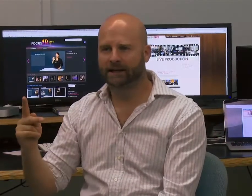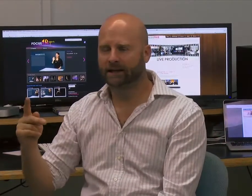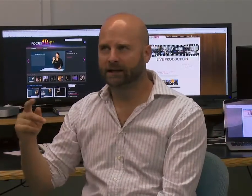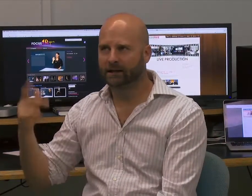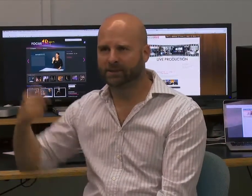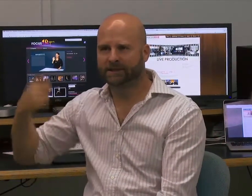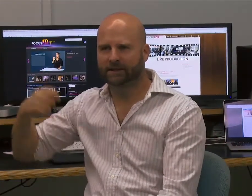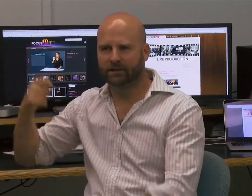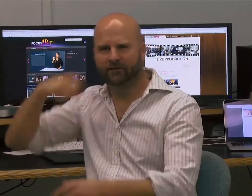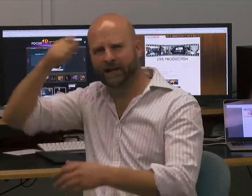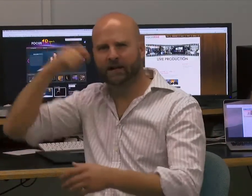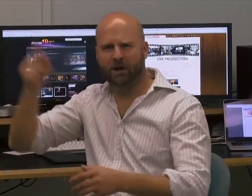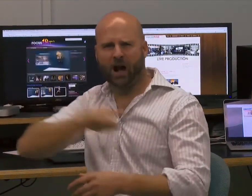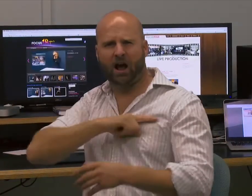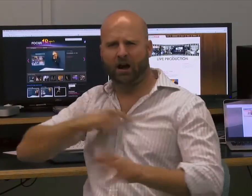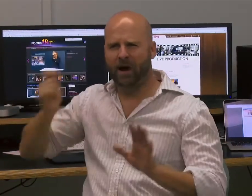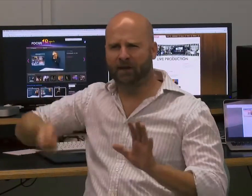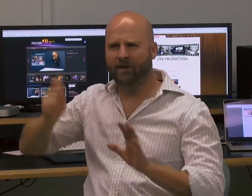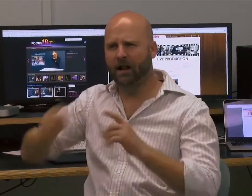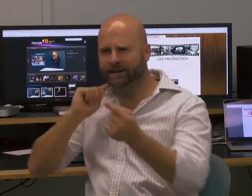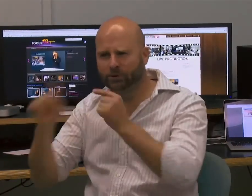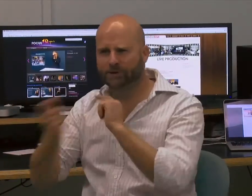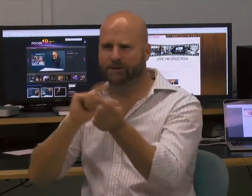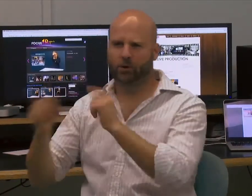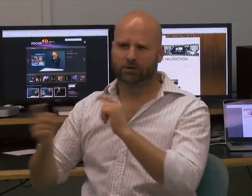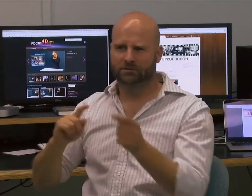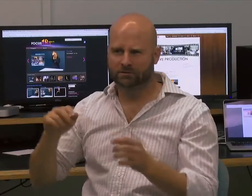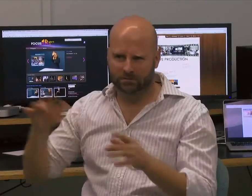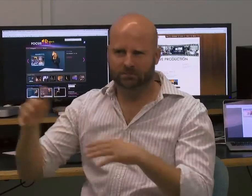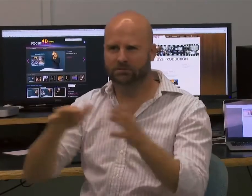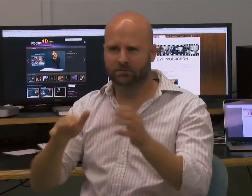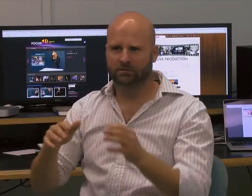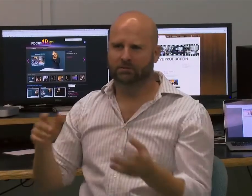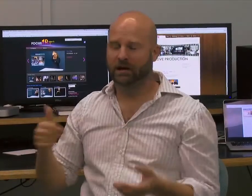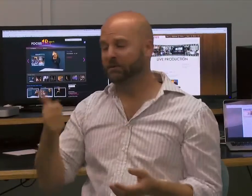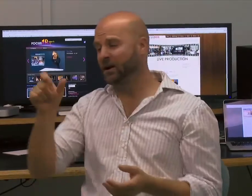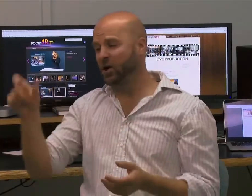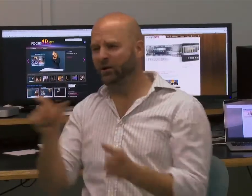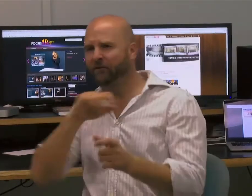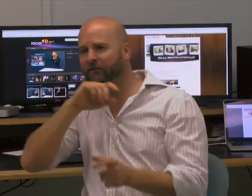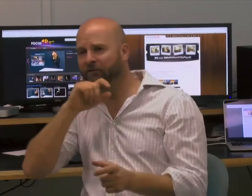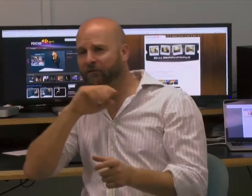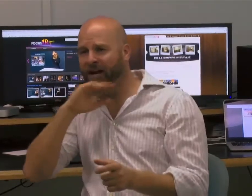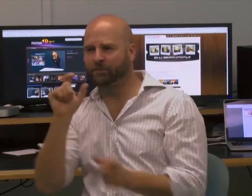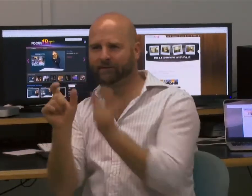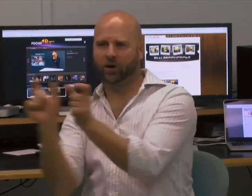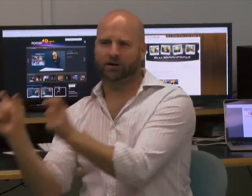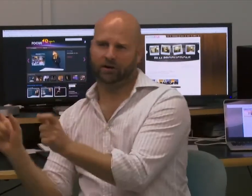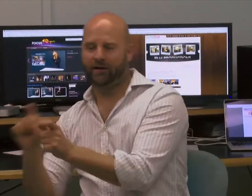über John F. Kennedy, Präsidentfilm, der Film, der hatte so lange Diskussionen mit dem Anwalt drin. Und